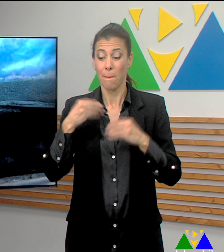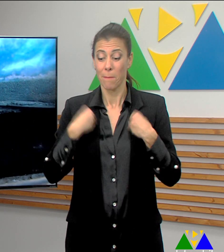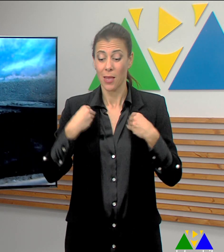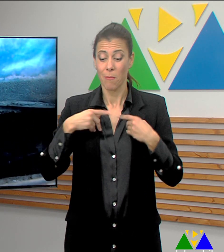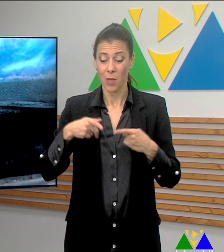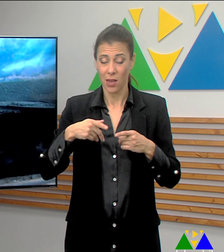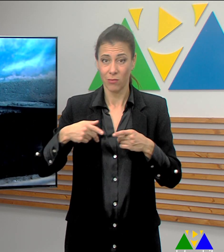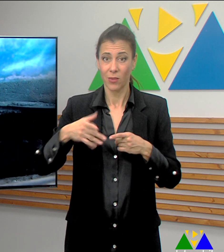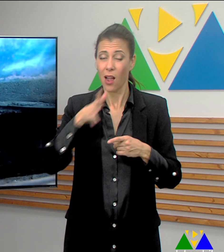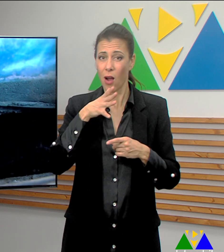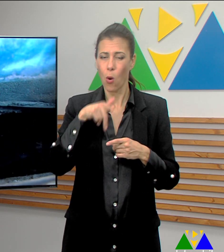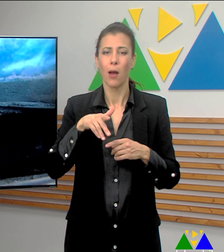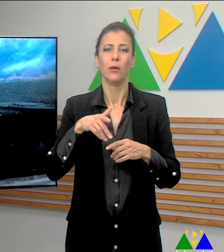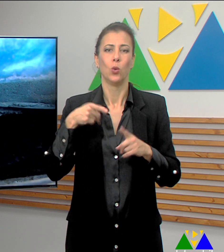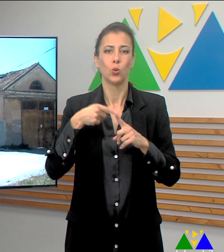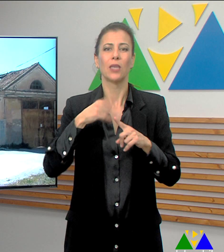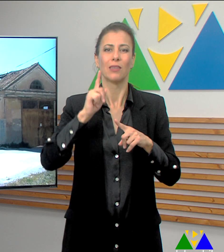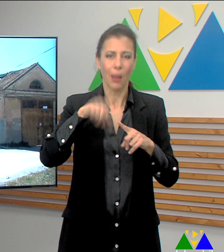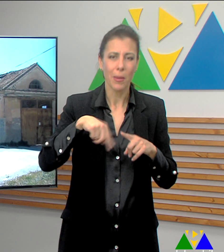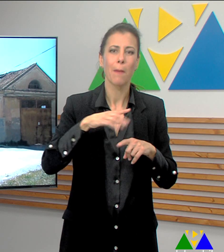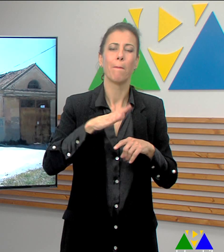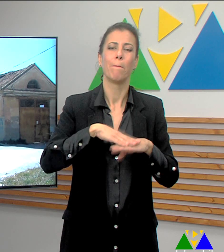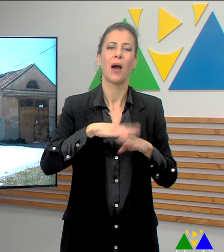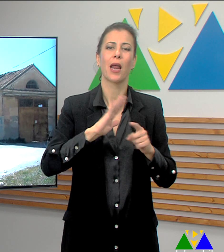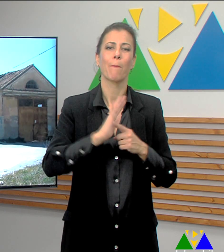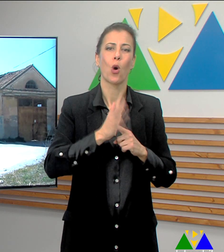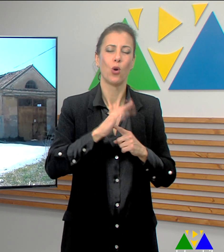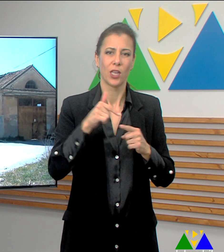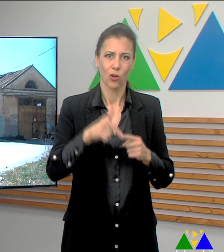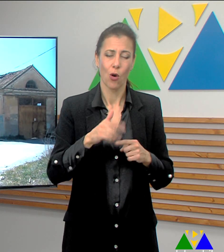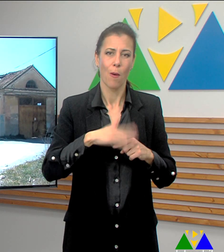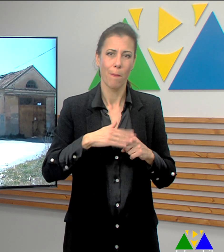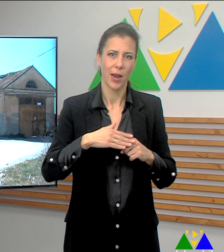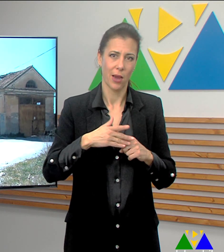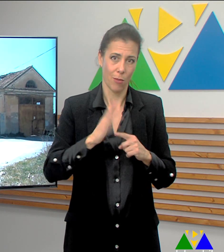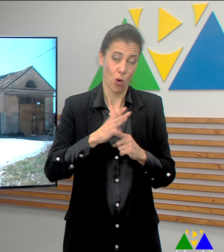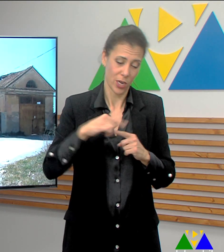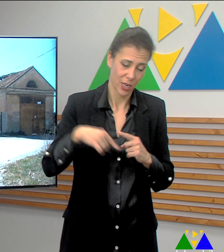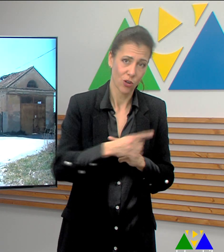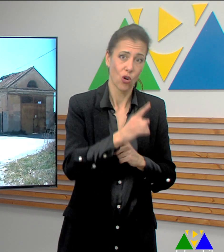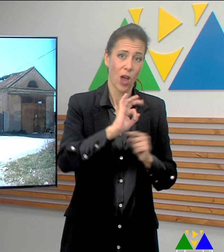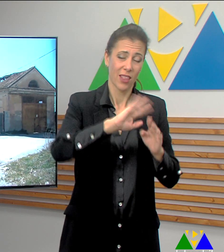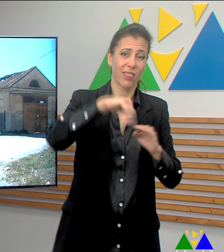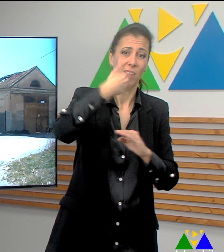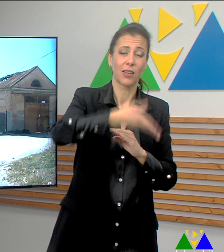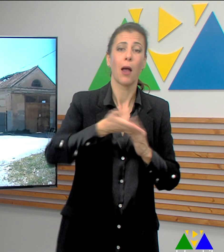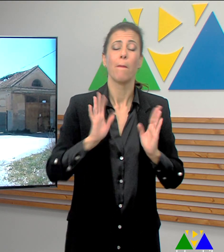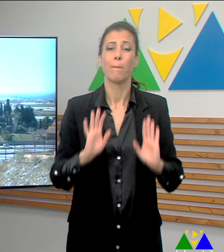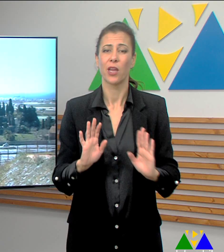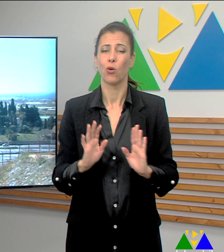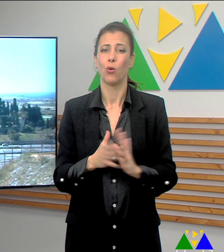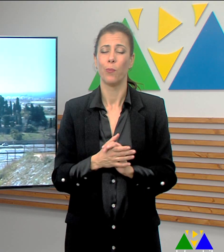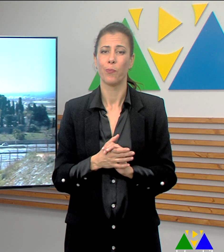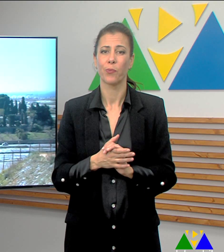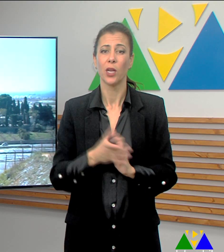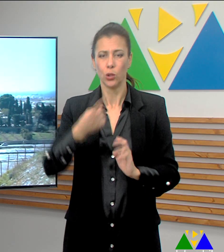torna de agua de la acequia sirve para los molinos, para llevar agua a los molinos que hay por detrás. Pero